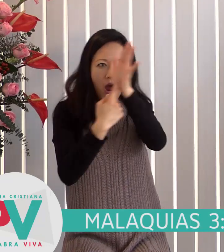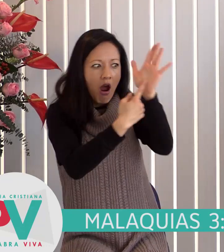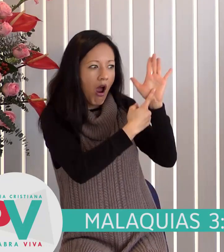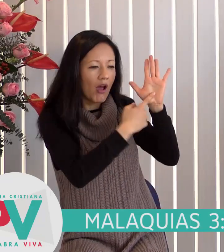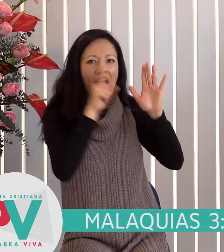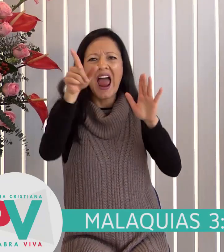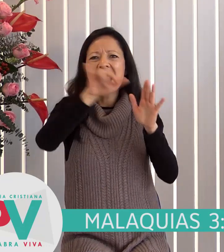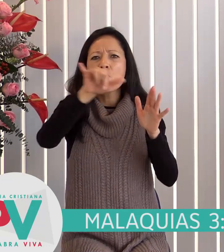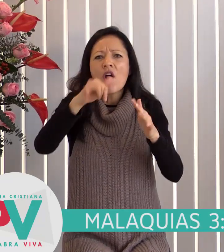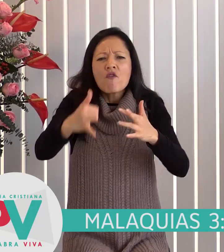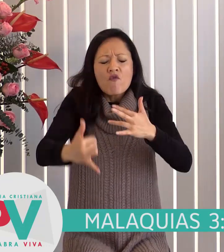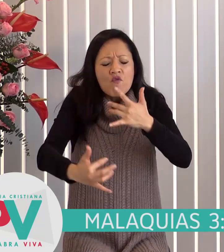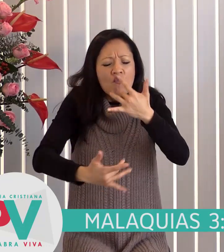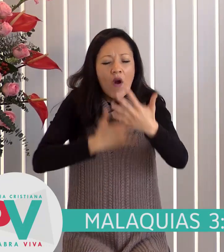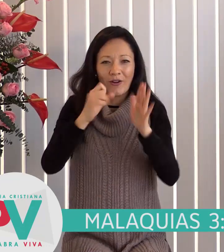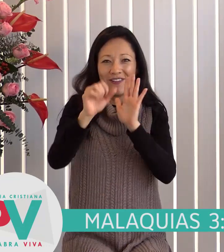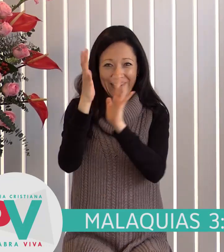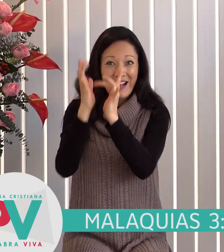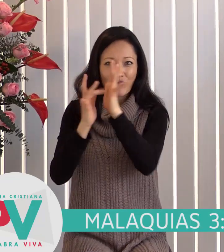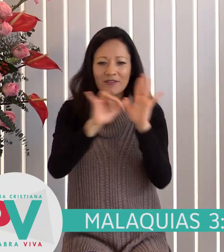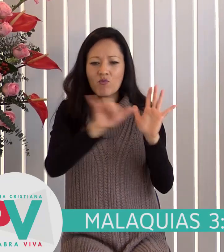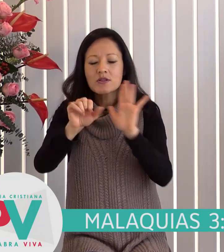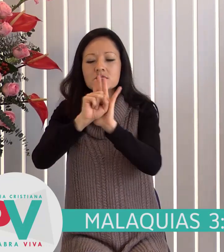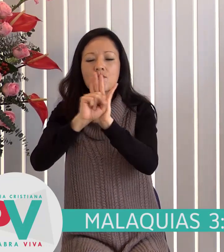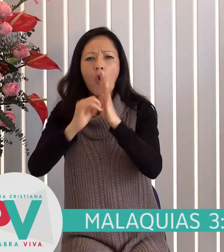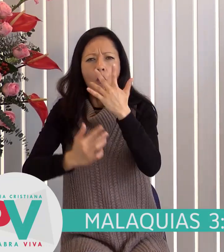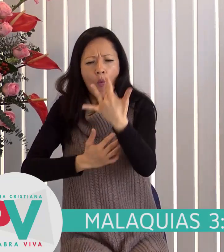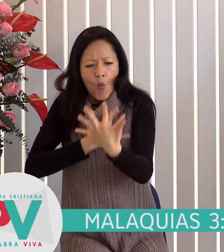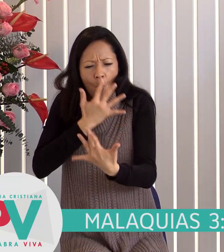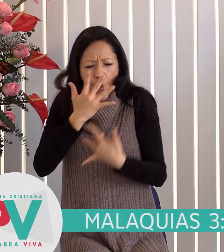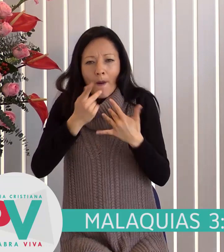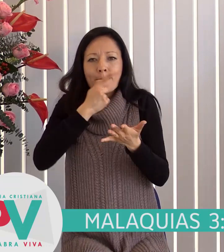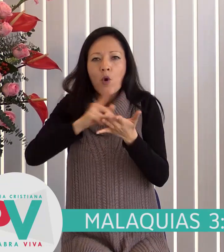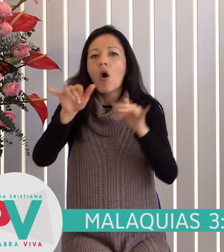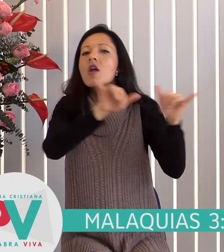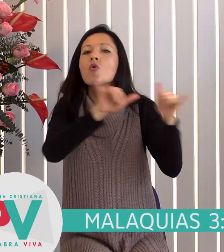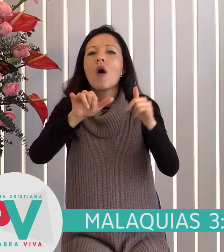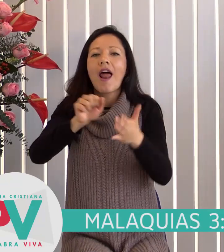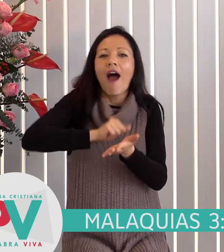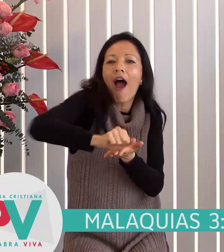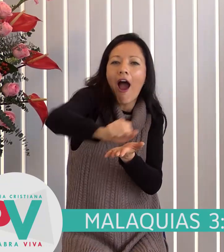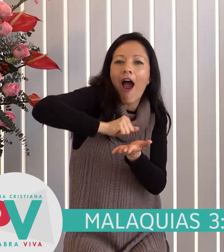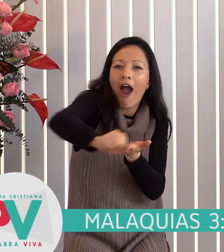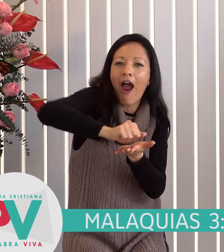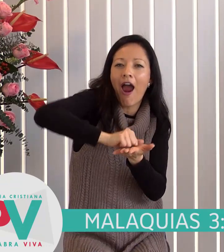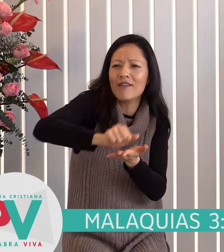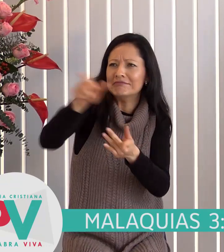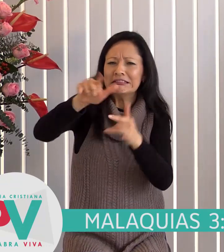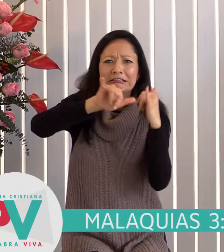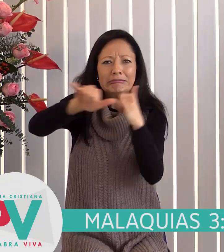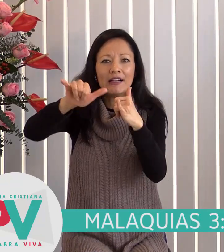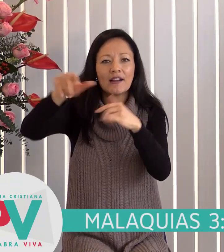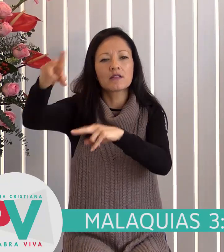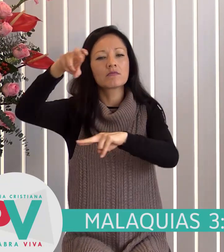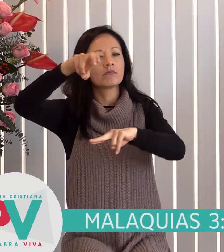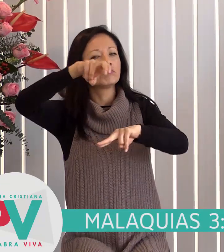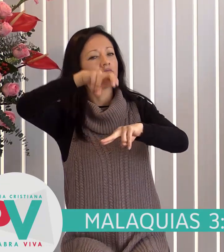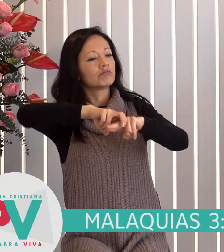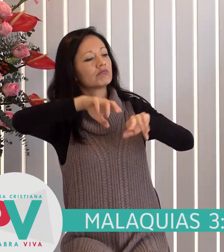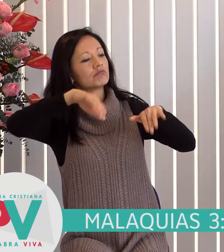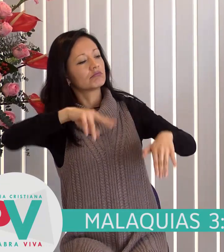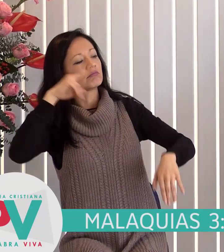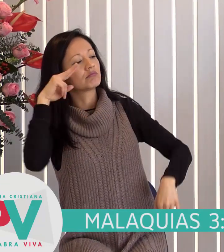como fuego purificador y como jabón de lavadores. Y se sentará para afinar